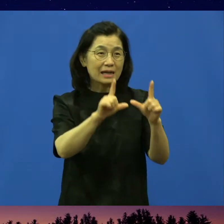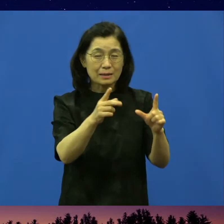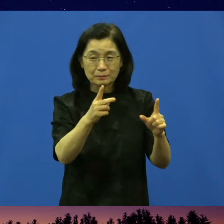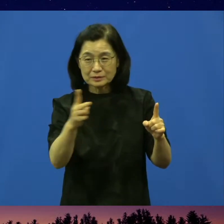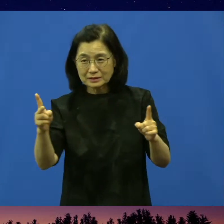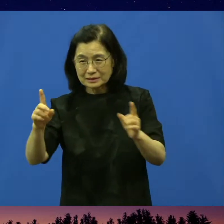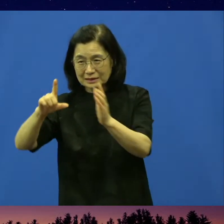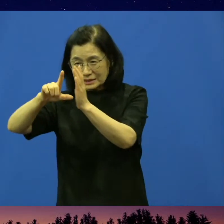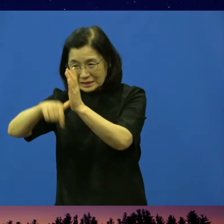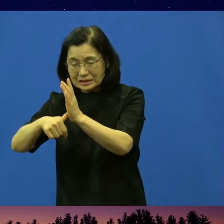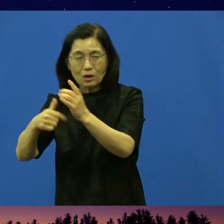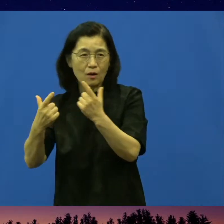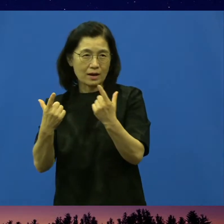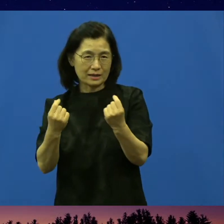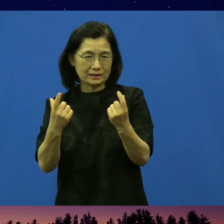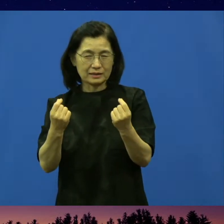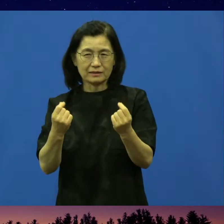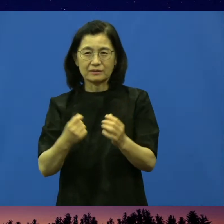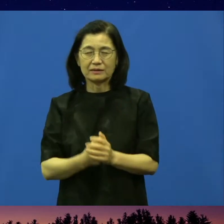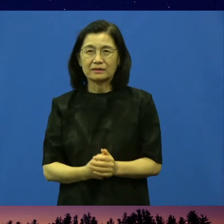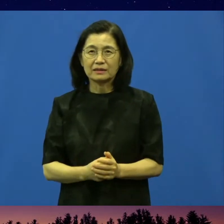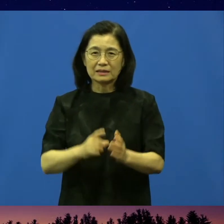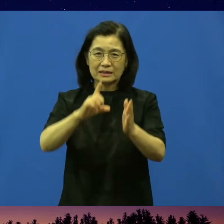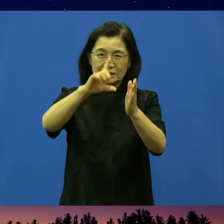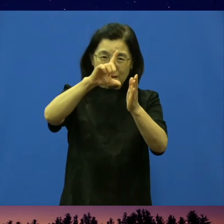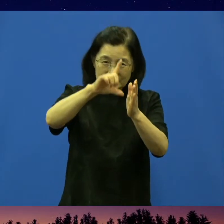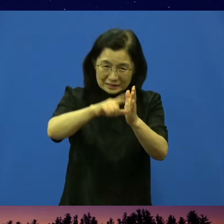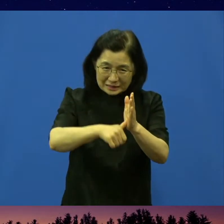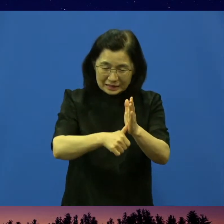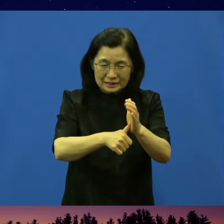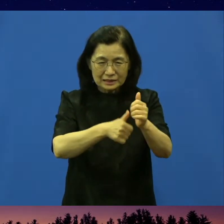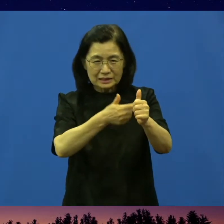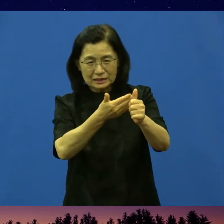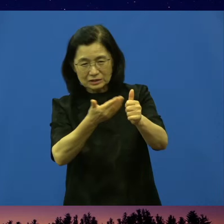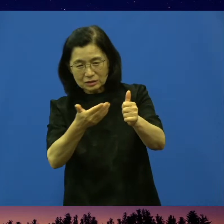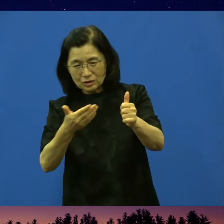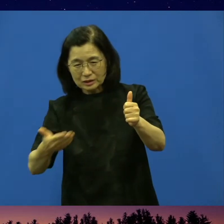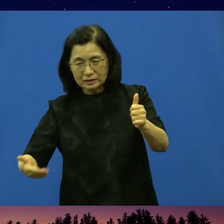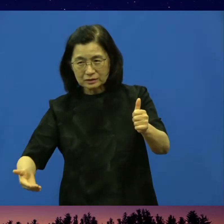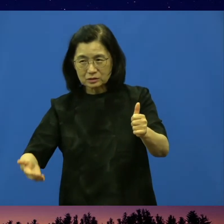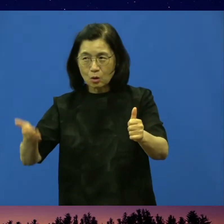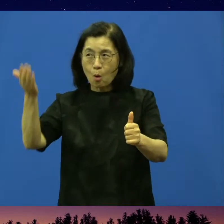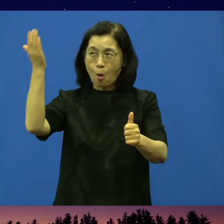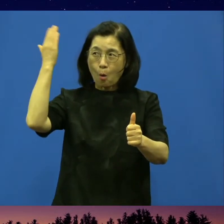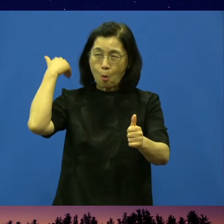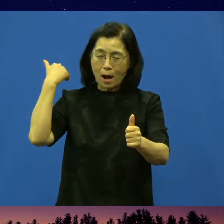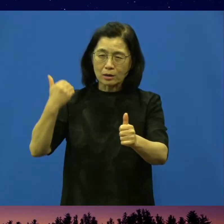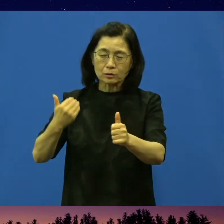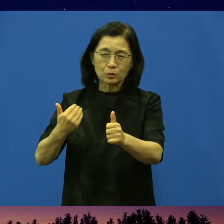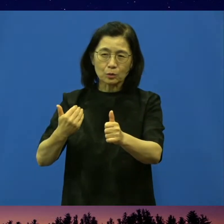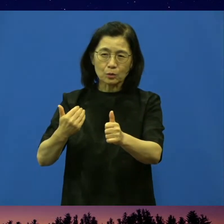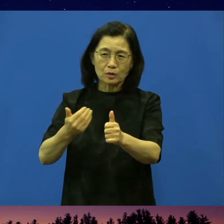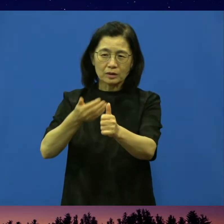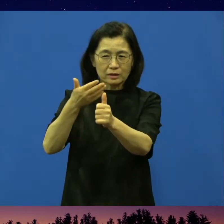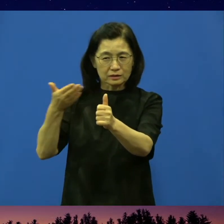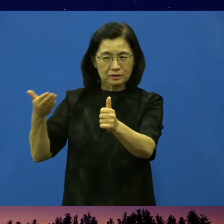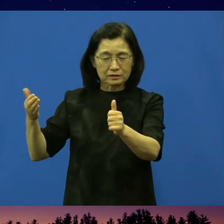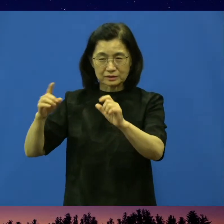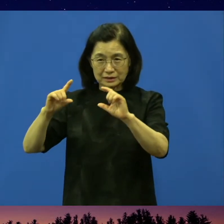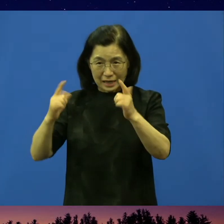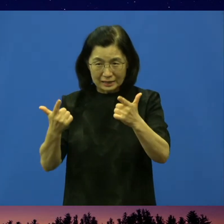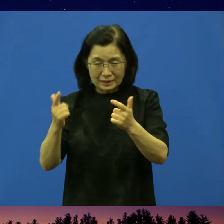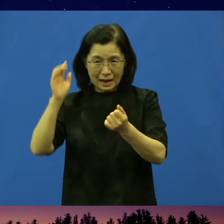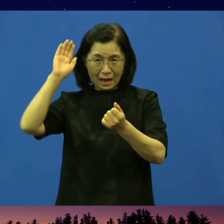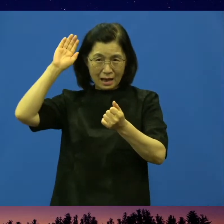이 시간이 어디로 흐르죠? 과거로 흐르지 않고 미래를 향해 시간은 흘러가고 있습니다. 시간